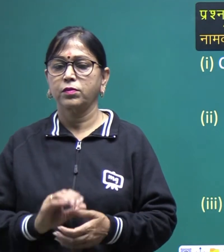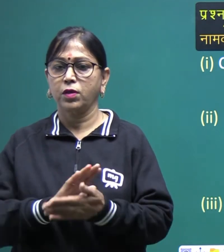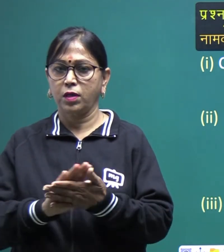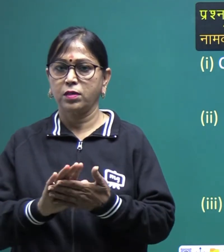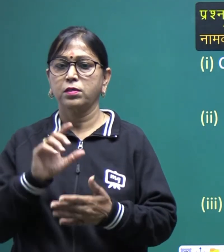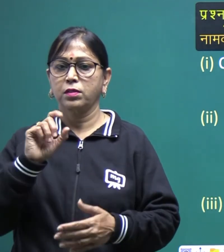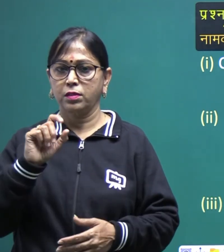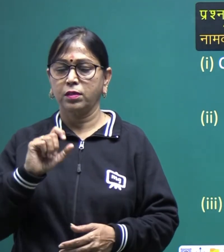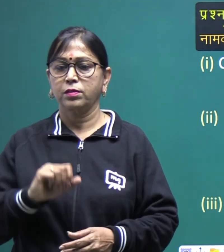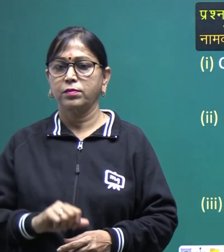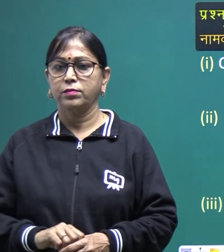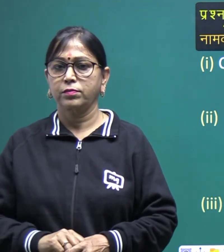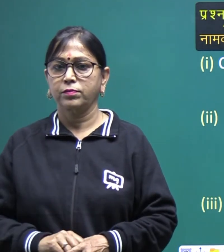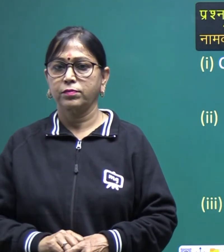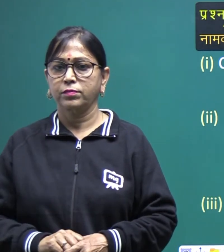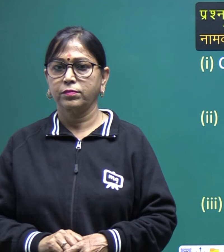C6H10।